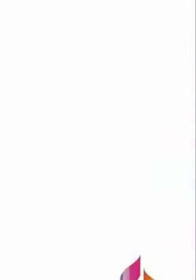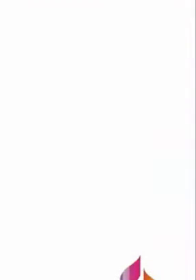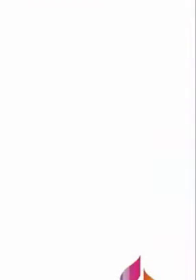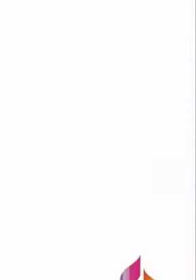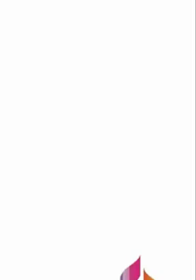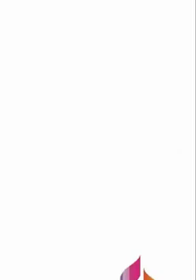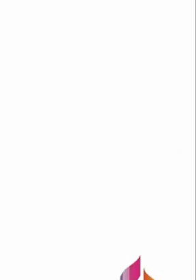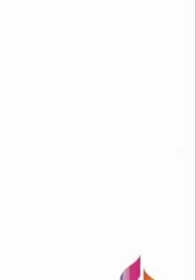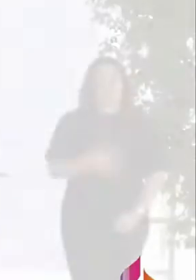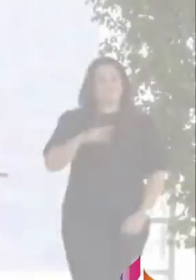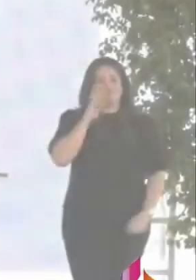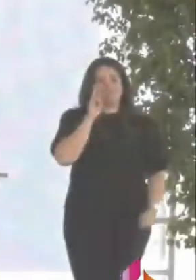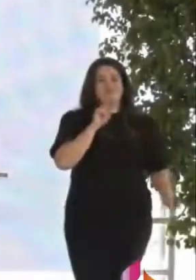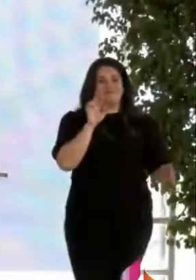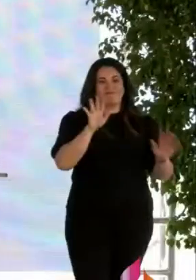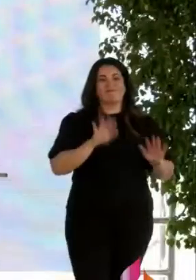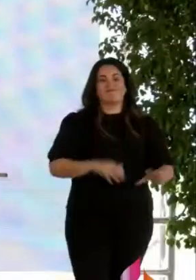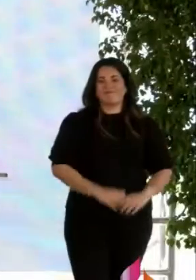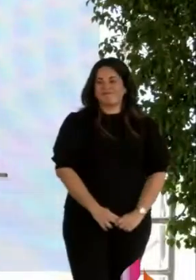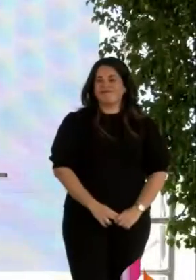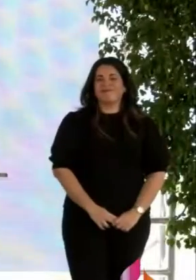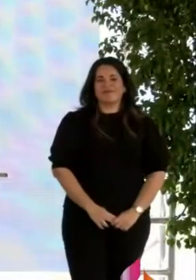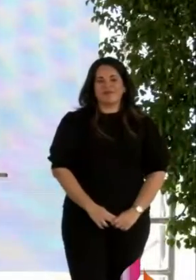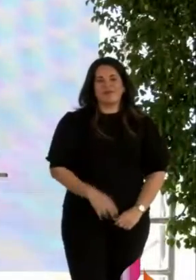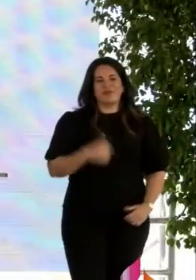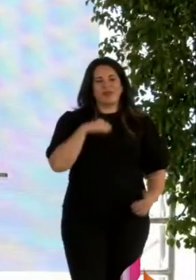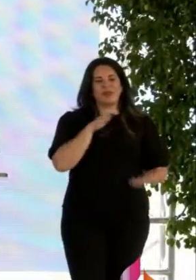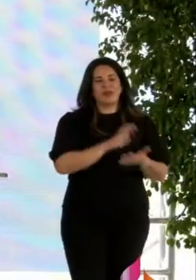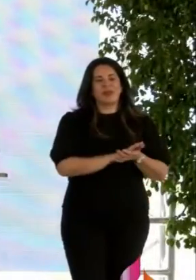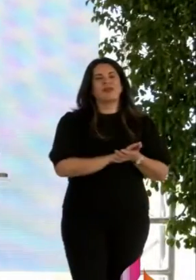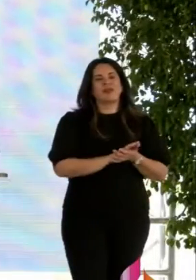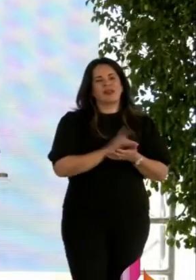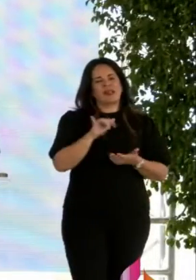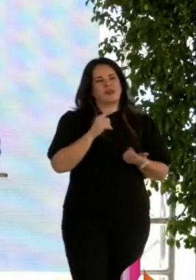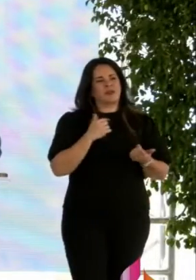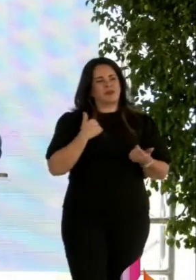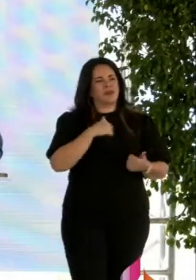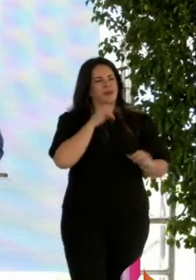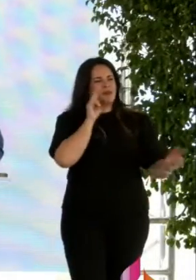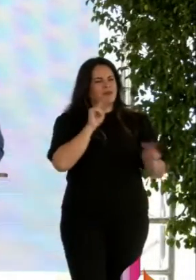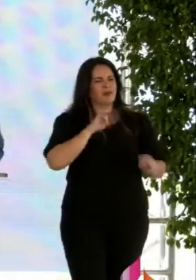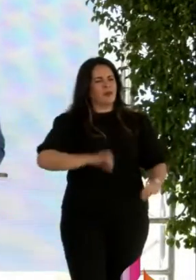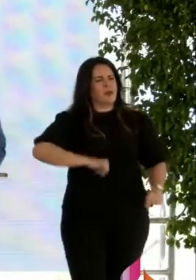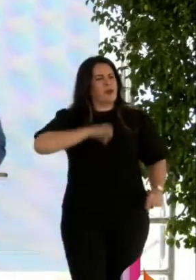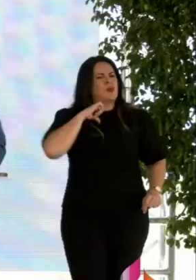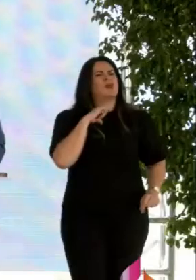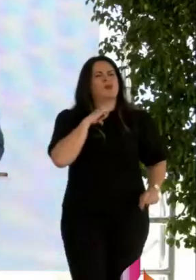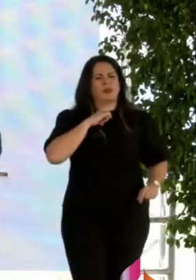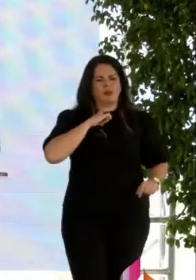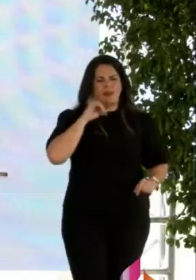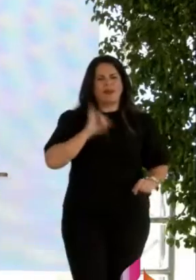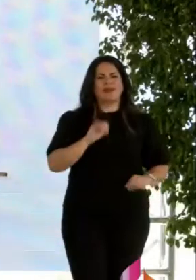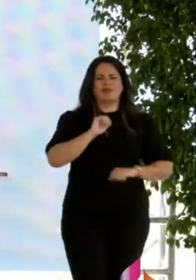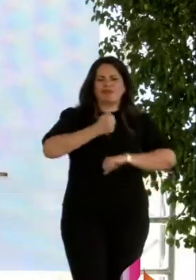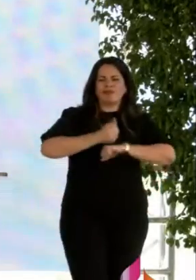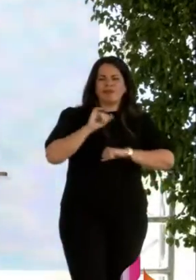Va a estar espectacular. Así que, y yo creo que va a ser algo que nos va a dar orgullo de tener esto en nuestra ciudad.